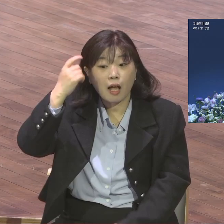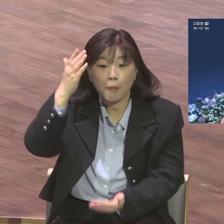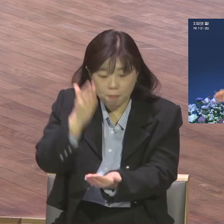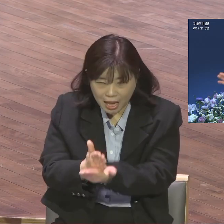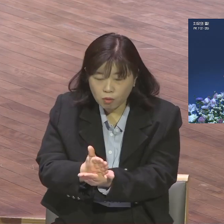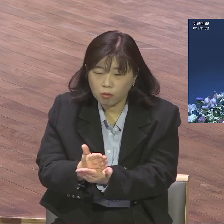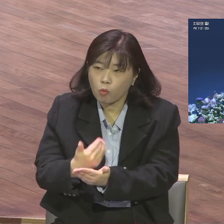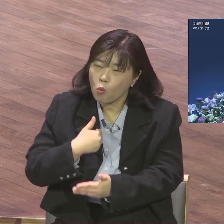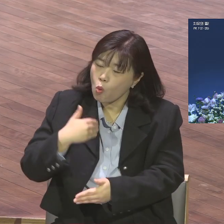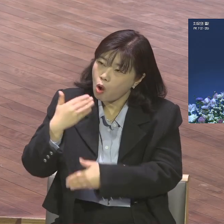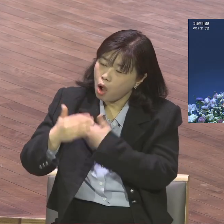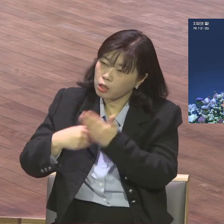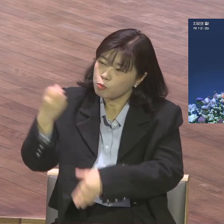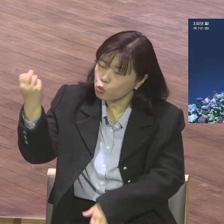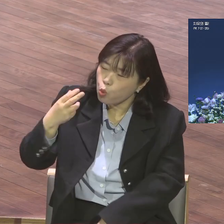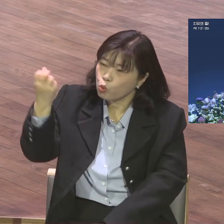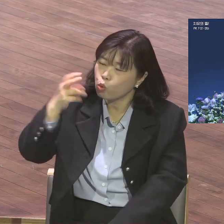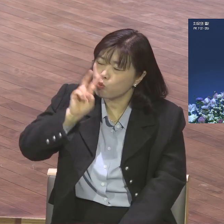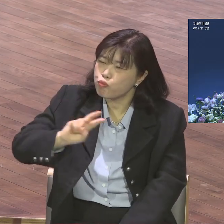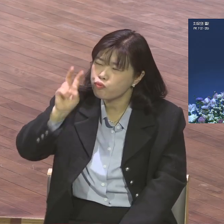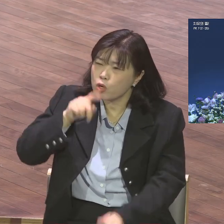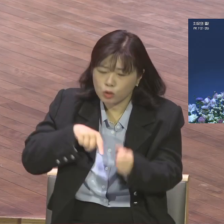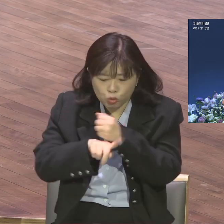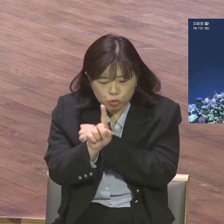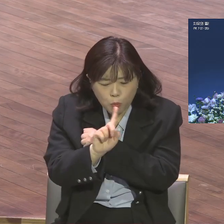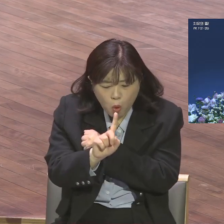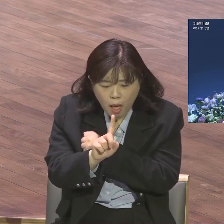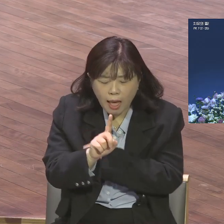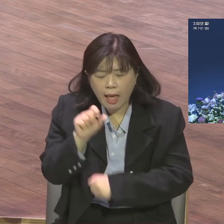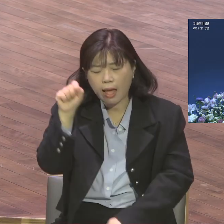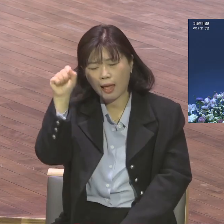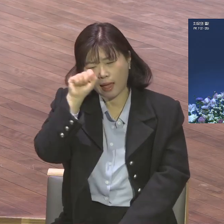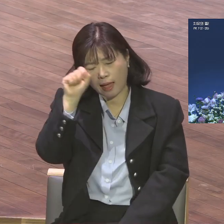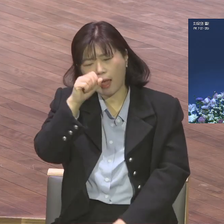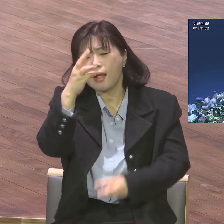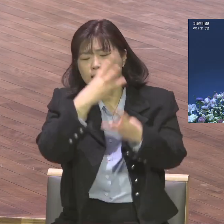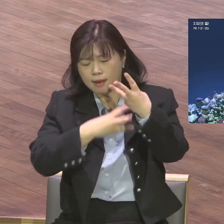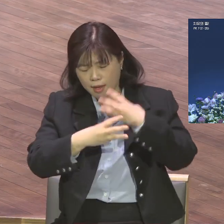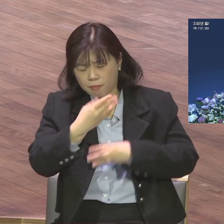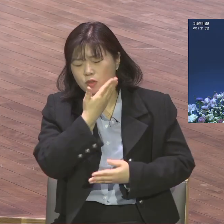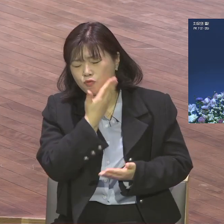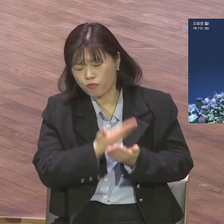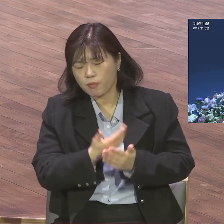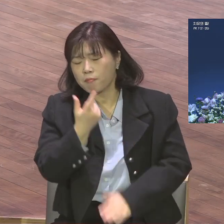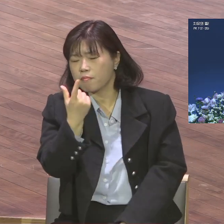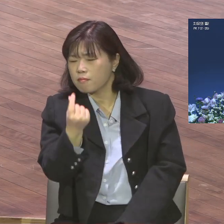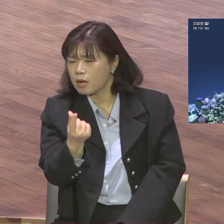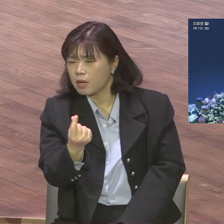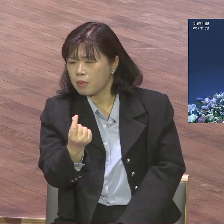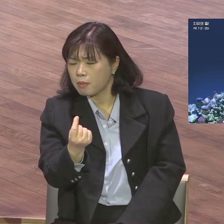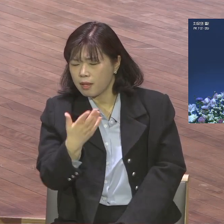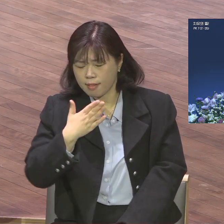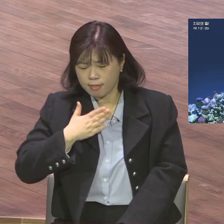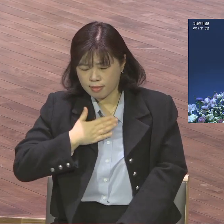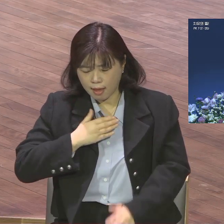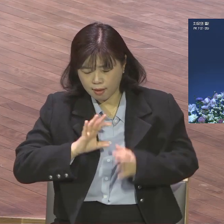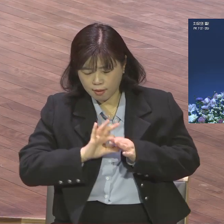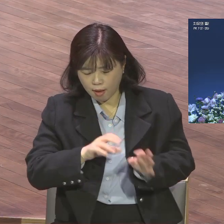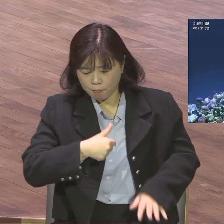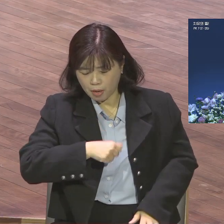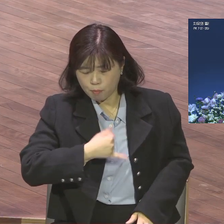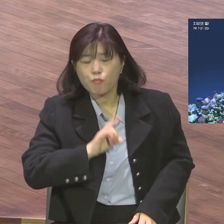세계에 하나님 나라가 임하는데 쓰임받게 하여 주옵소서. 세밀하게는 이 차세대